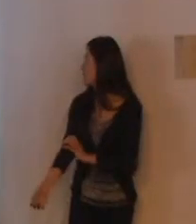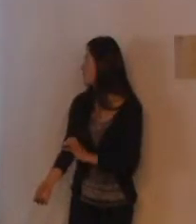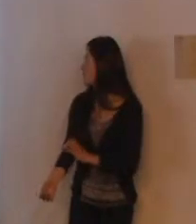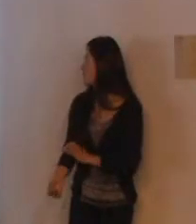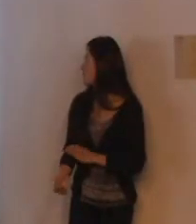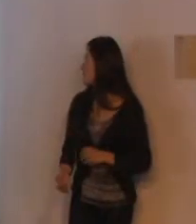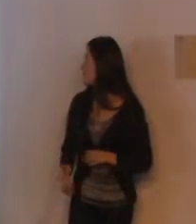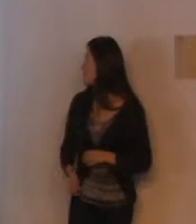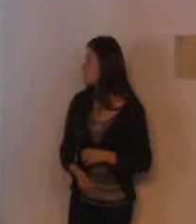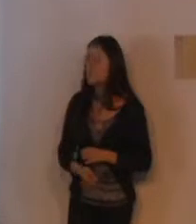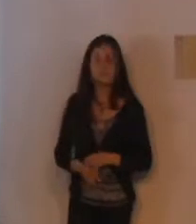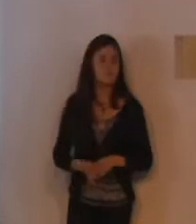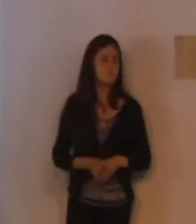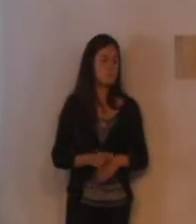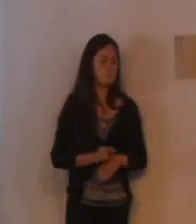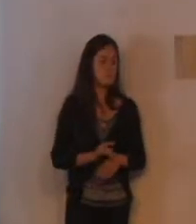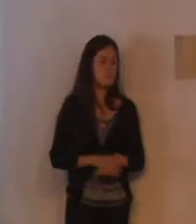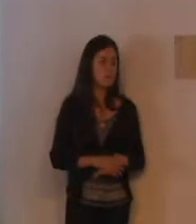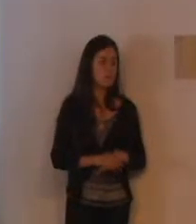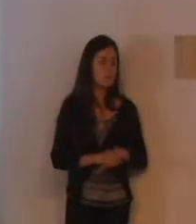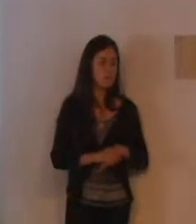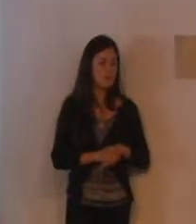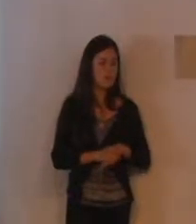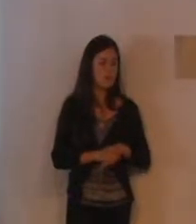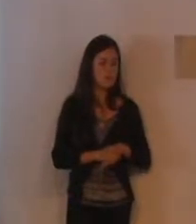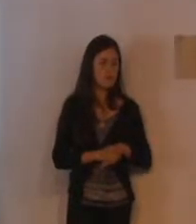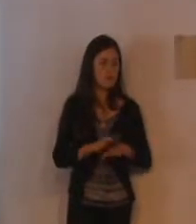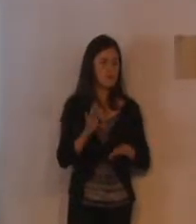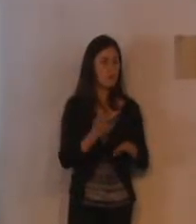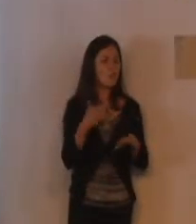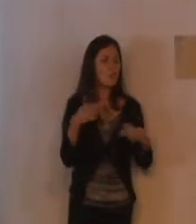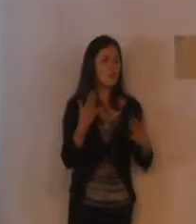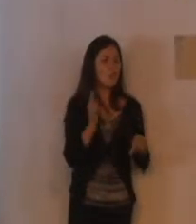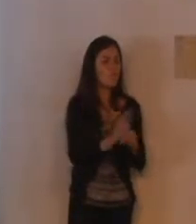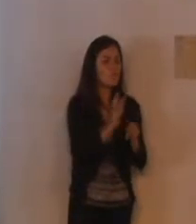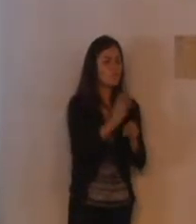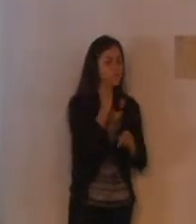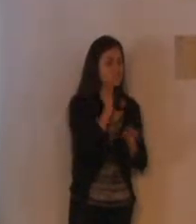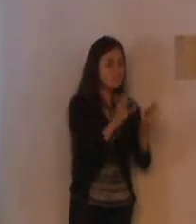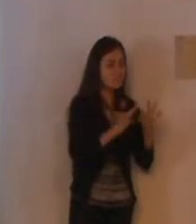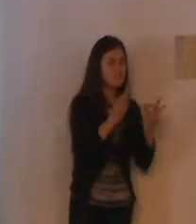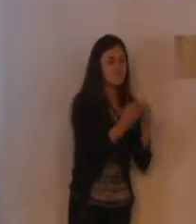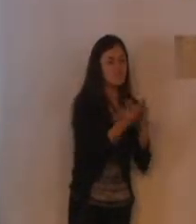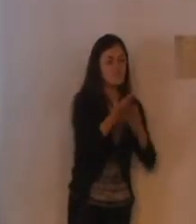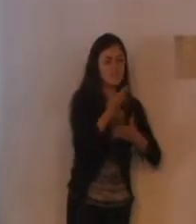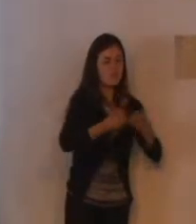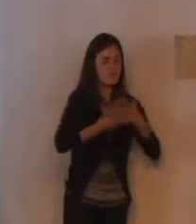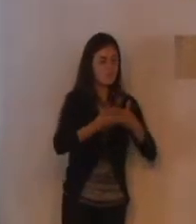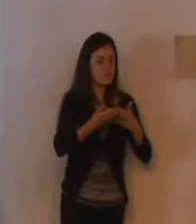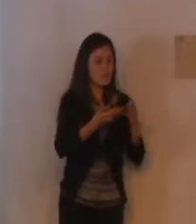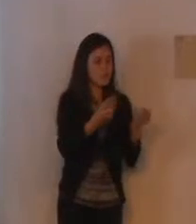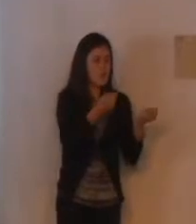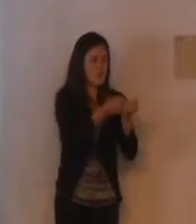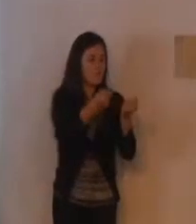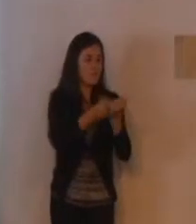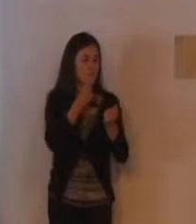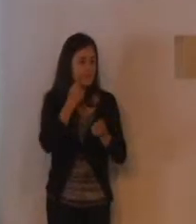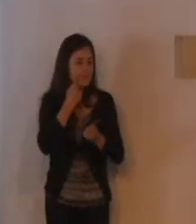maestros, familiares y personas con discapacidad aporta la reconfiguración de la propuesta de formación de profesionales de una